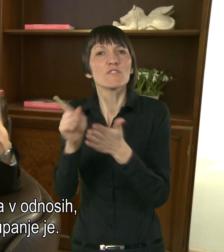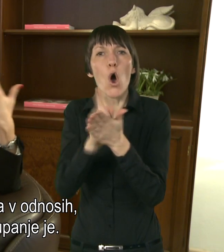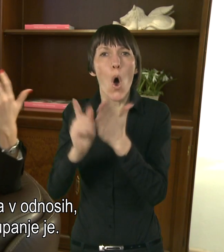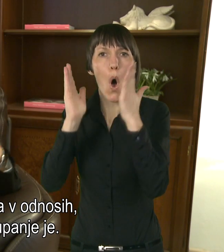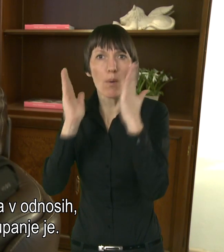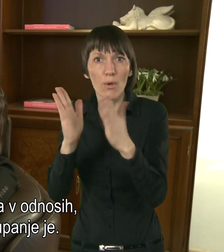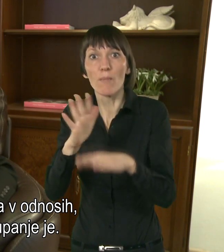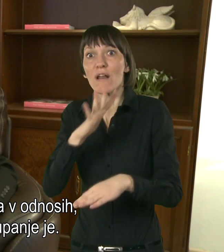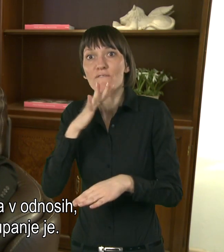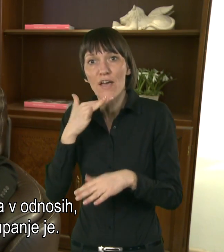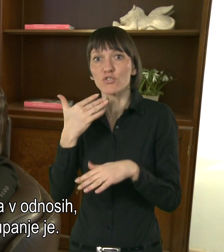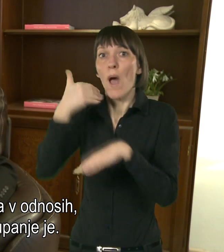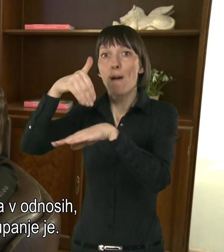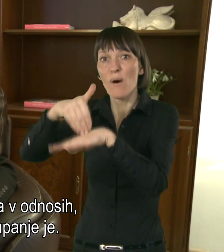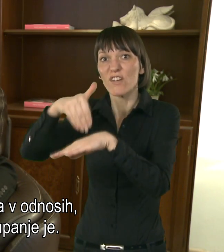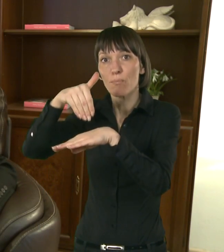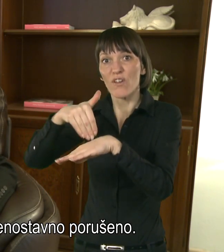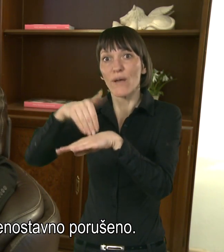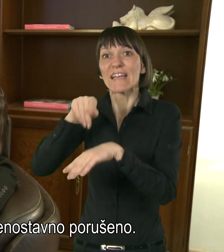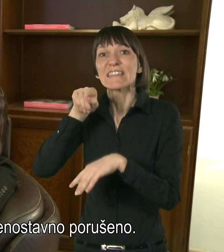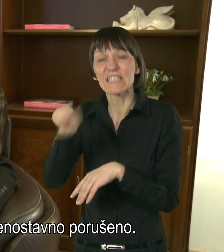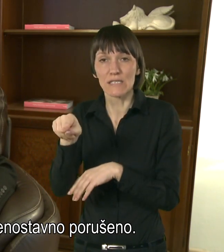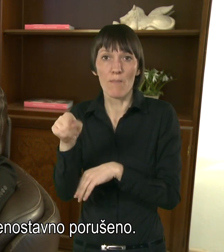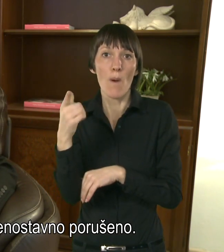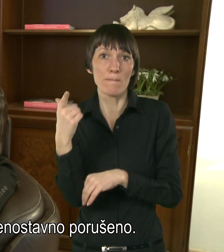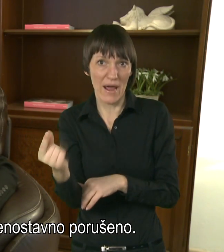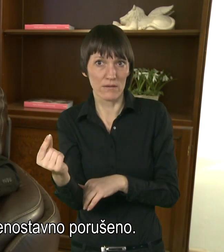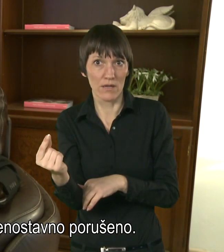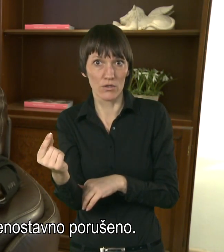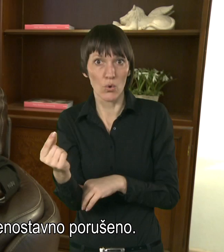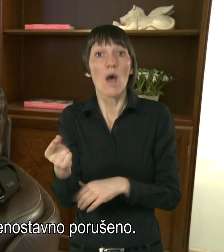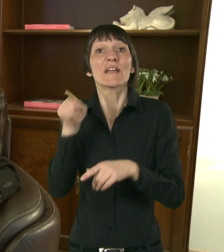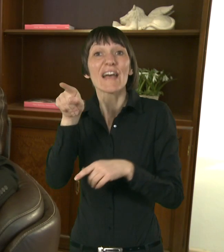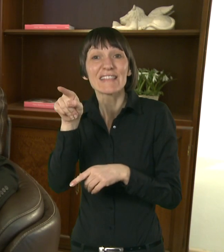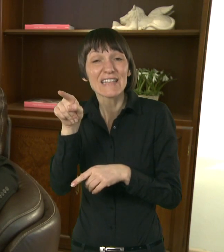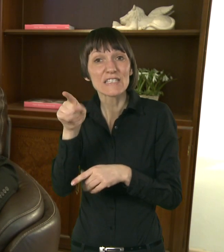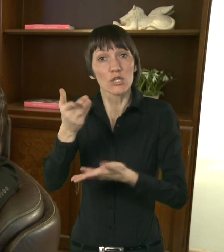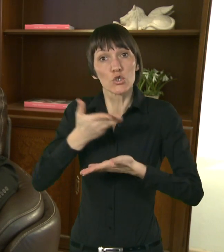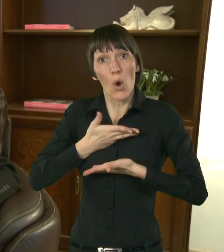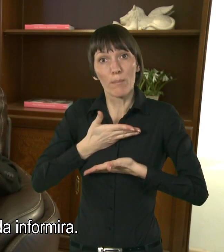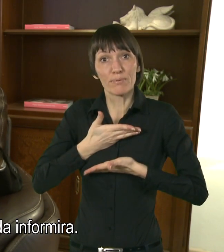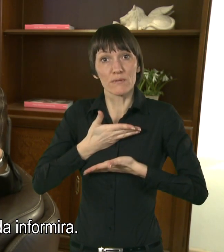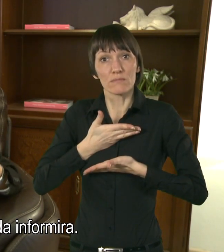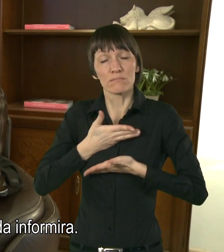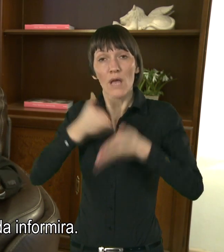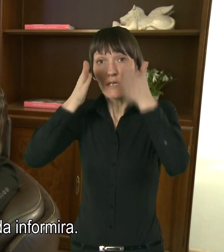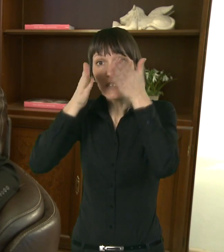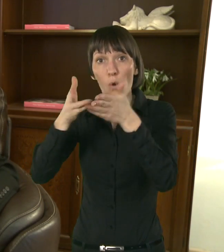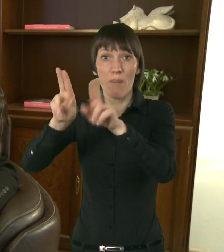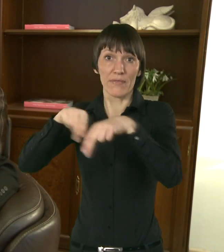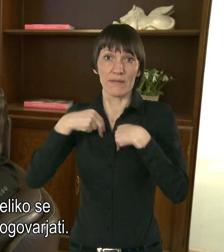kot je sicer v odnosih, kjer zaupanje je, ker tukaj je zaupanje enostavno porušeno. Ne? Se pravi, da